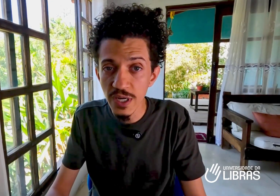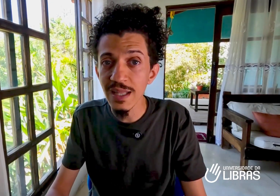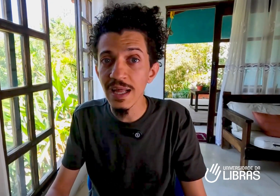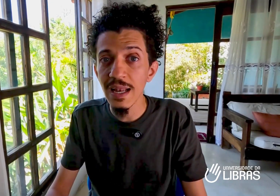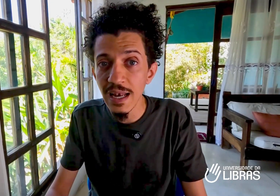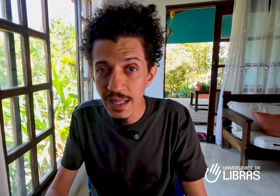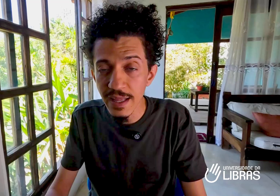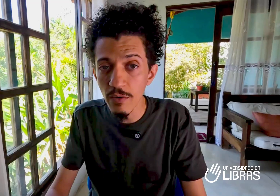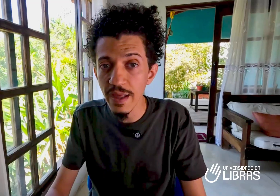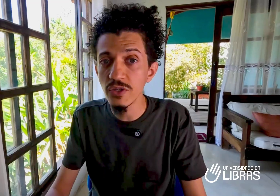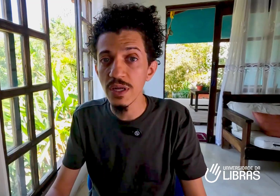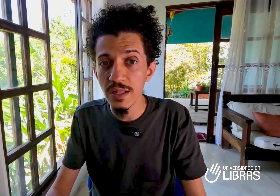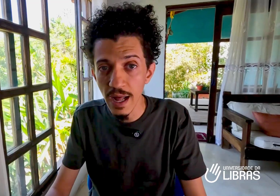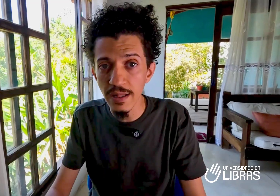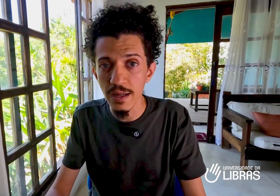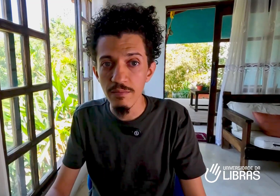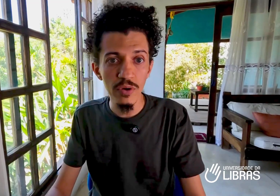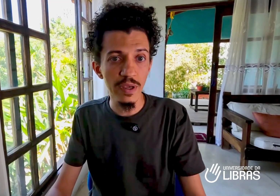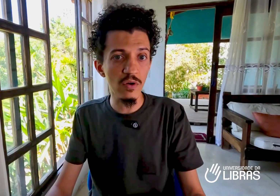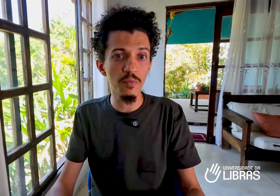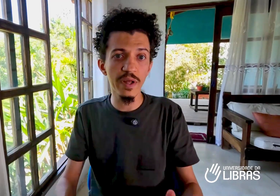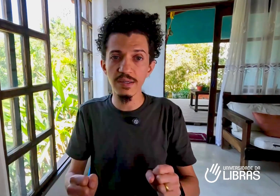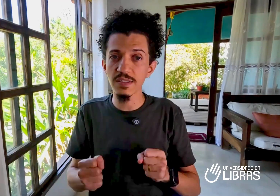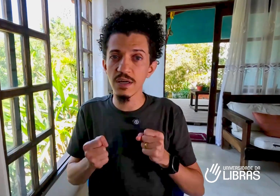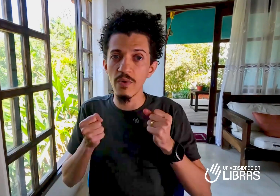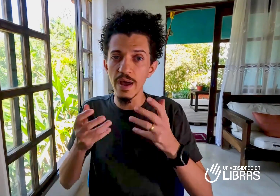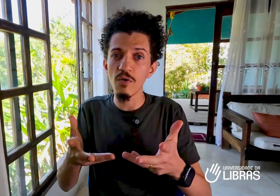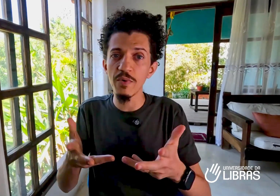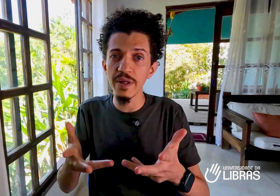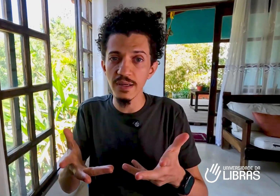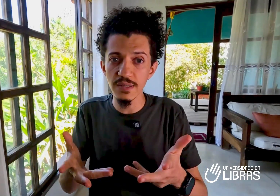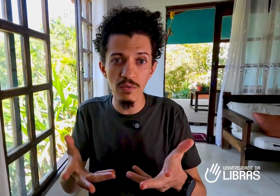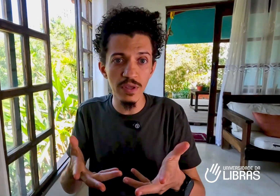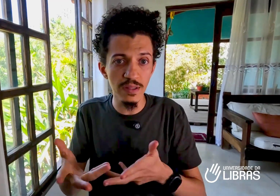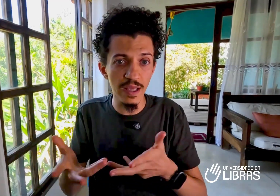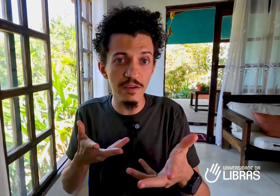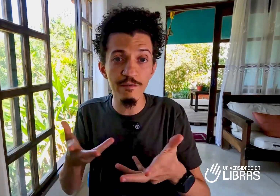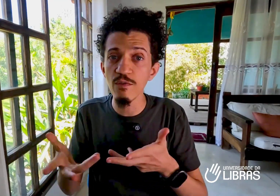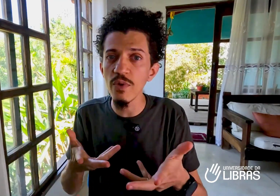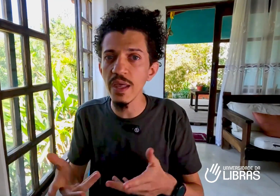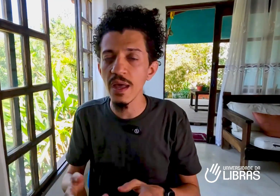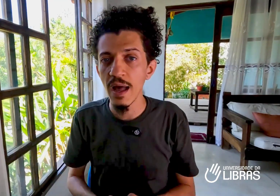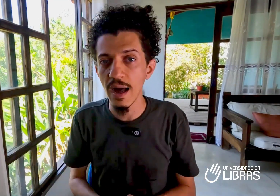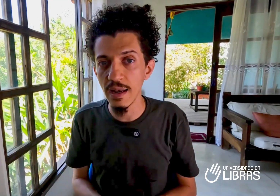adianta literalmente nada. Porque a comunicação é a comunicação que tem que fluir ali.